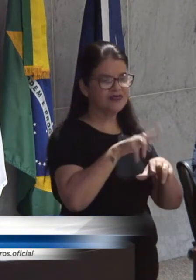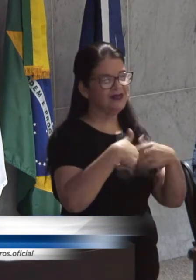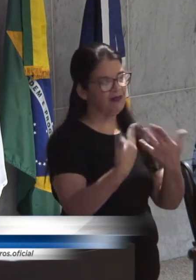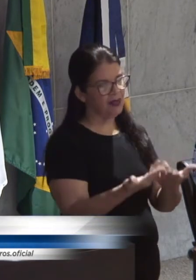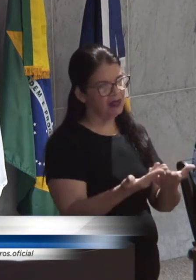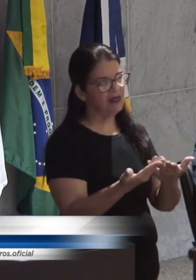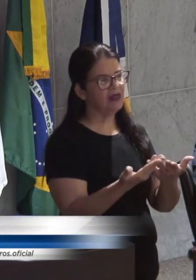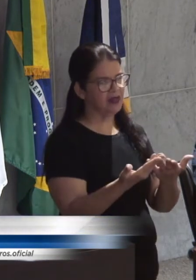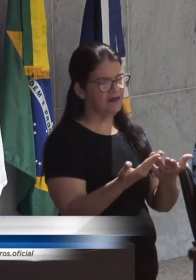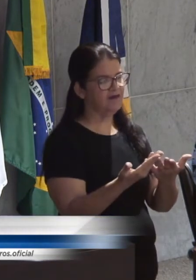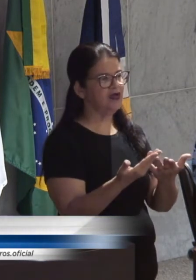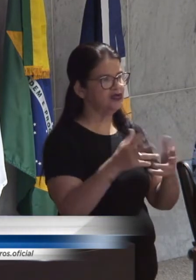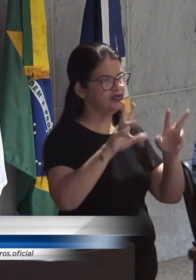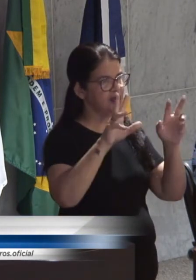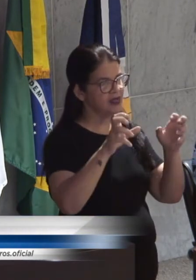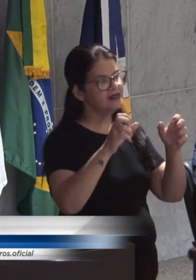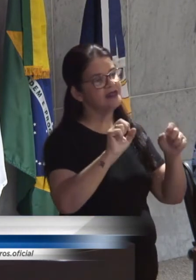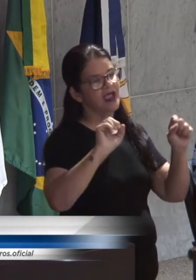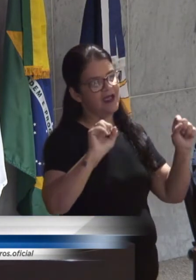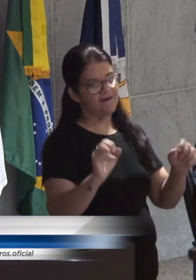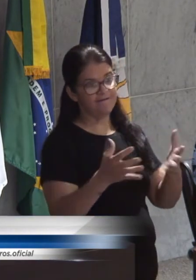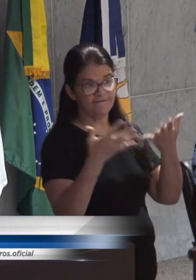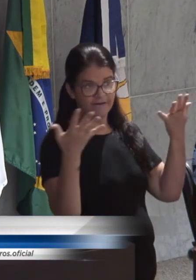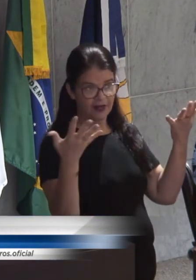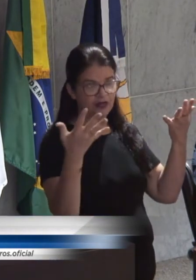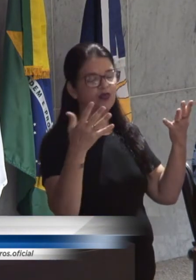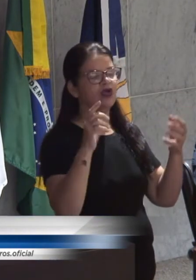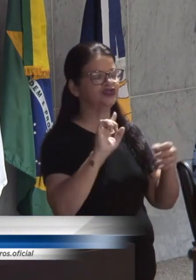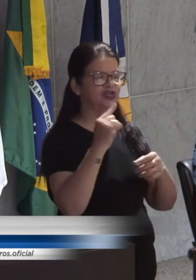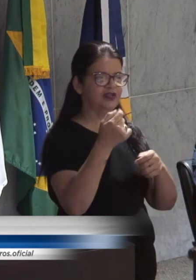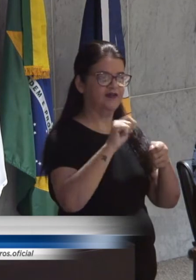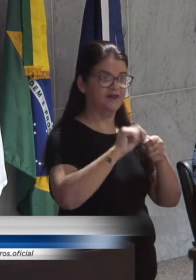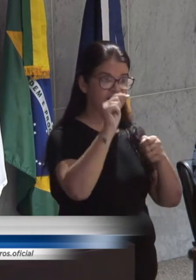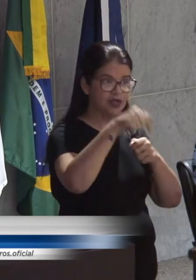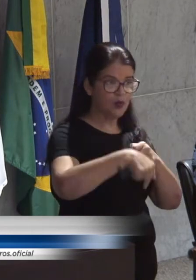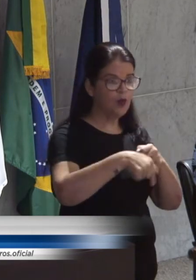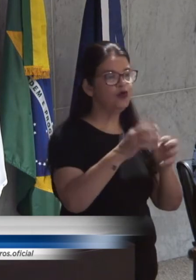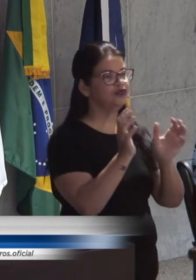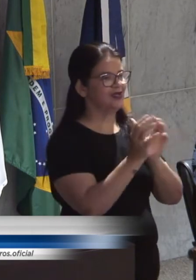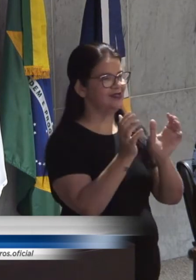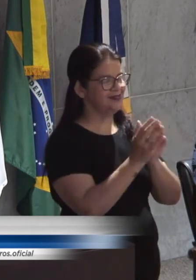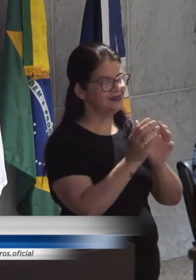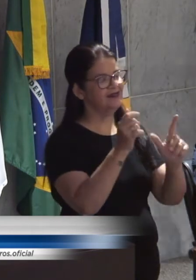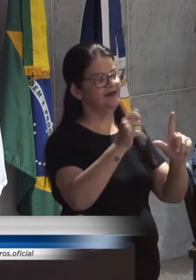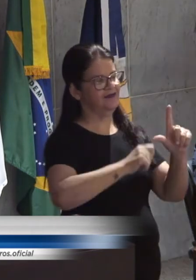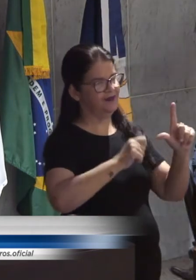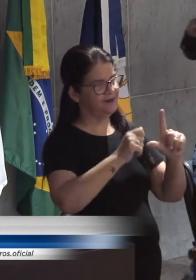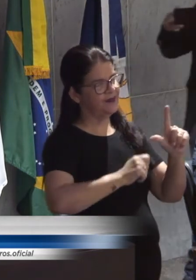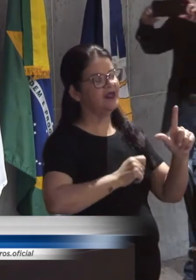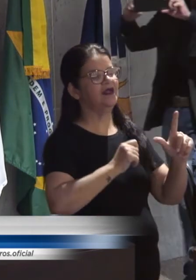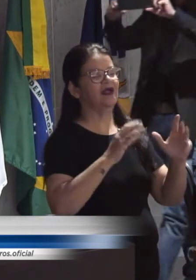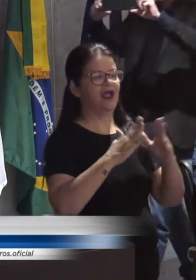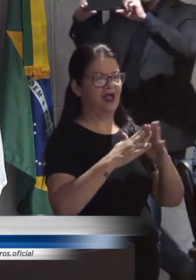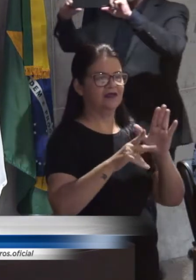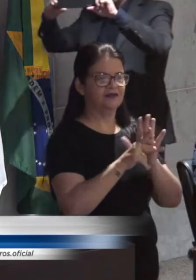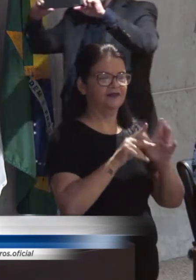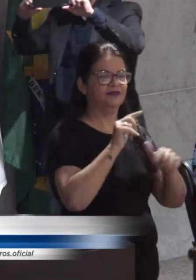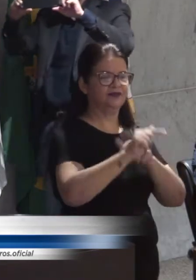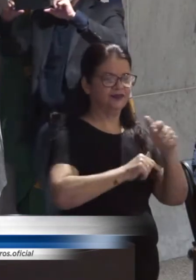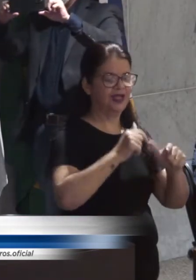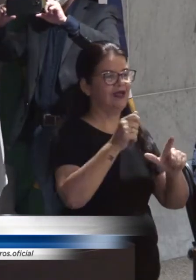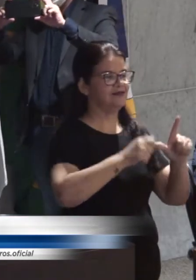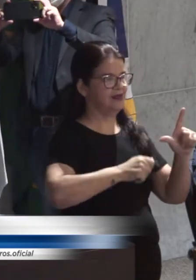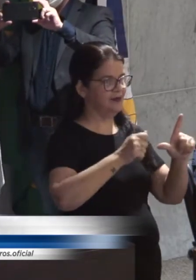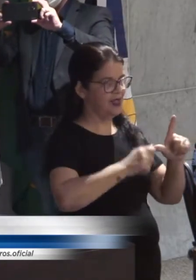através desse grande evento que nós estamos fazendo aqui hoje em Recife, na Casa dos Trabalhadores, que é a Assembleia